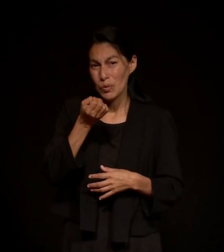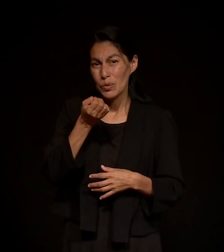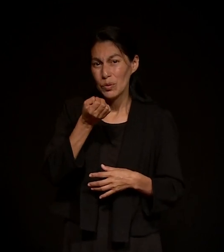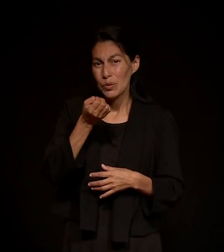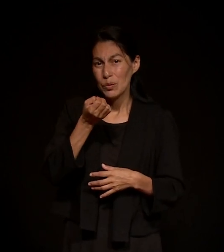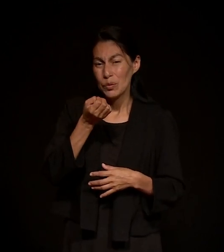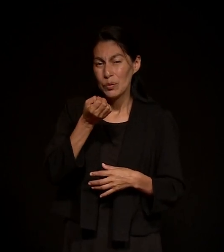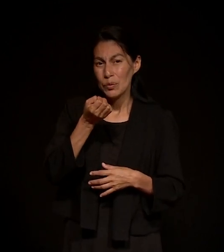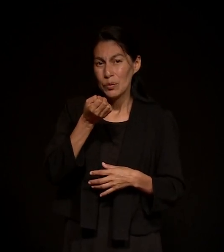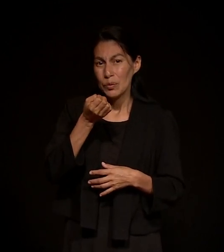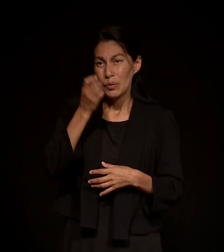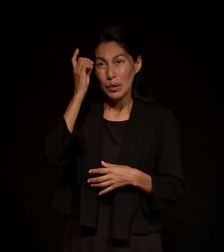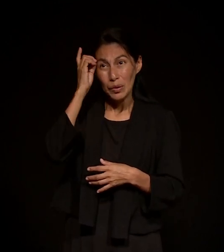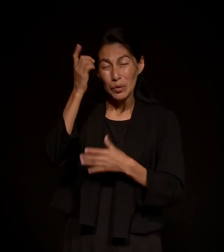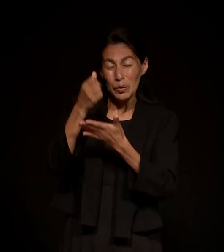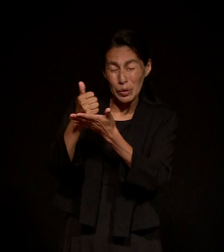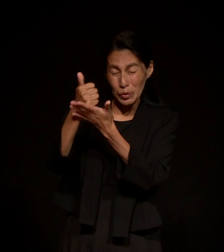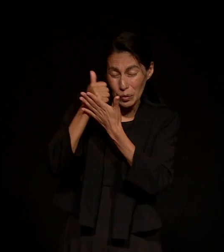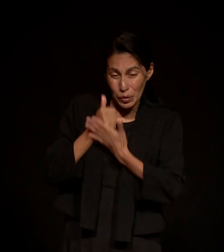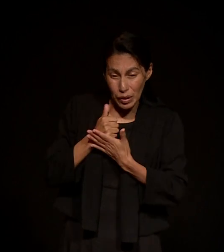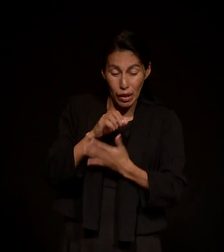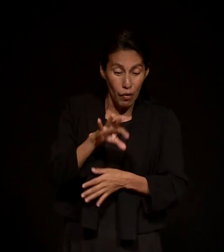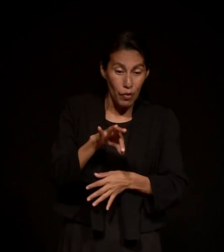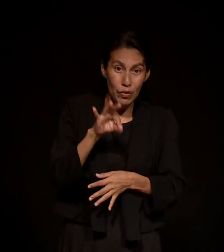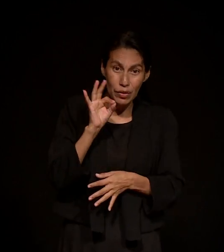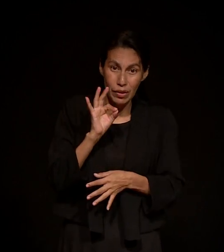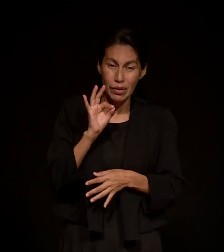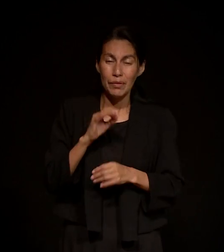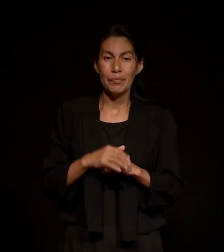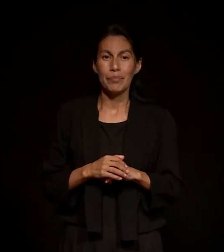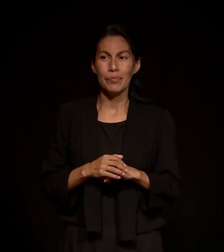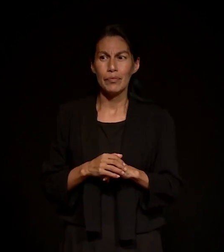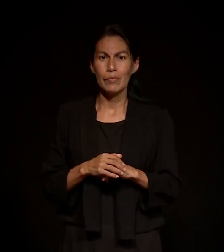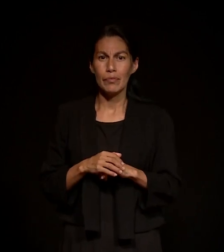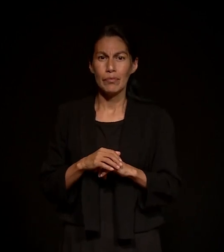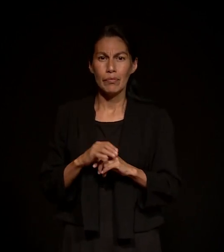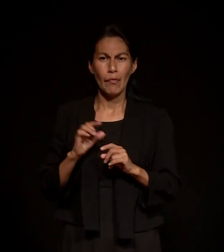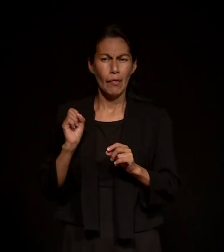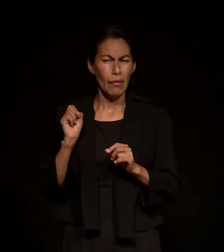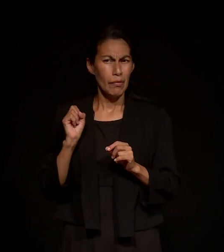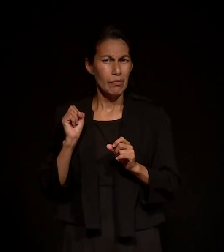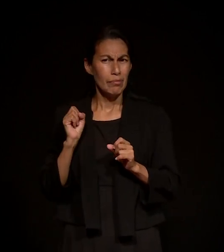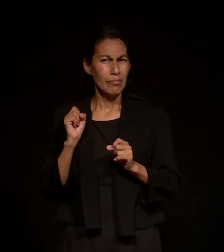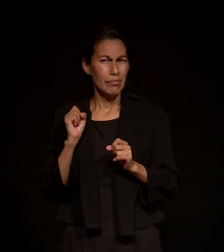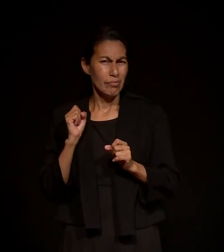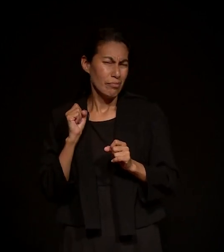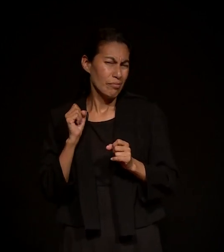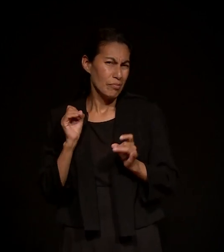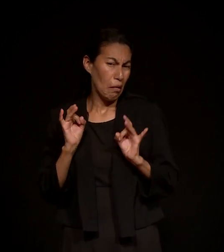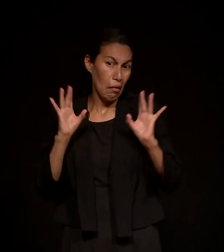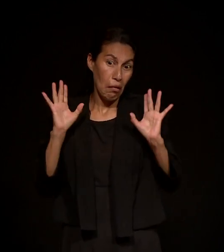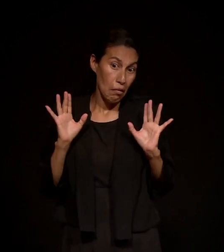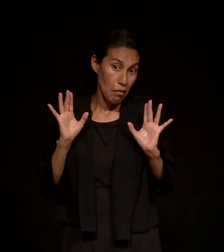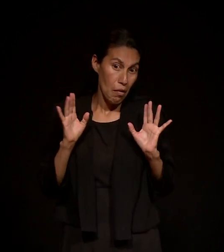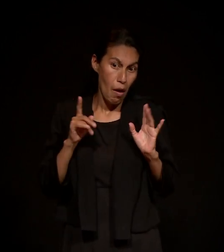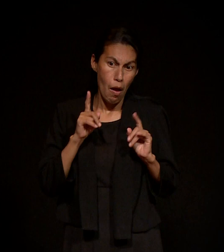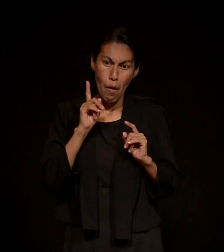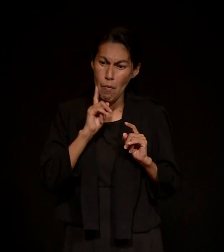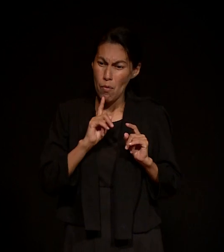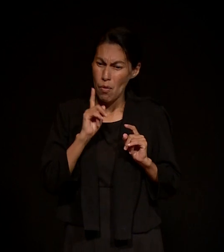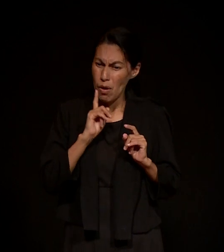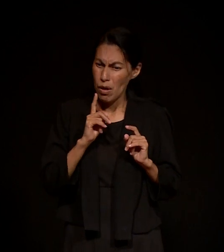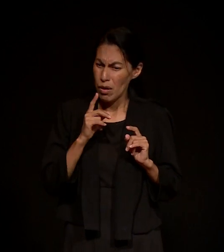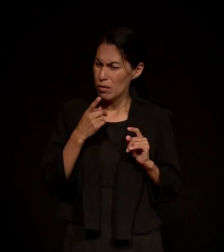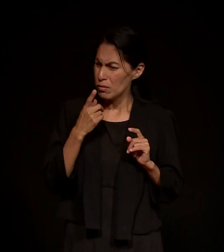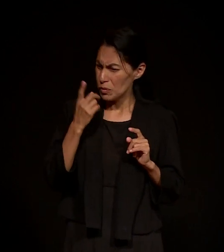Dios para que nos ayude a encontrarla. Entonces, una señora nos dijo que, como que estábamos